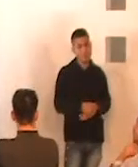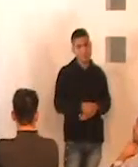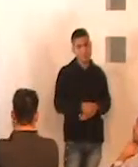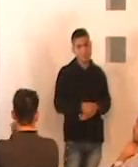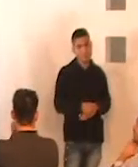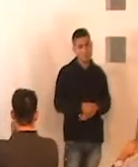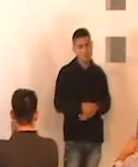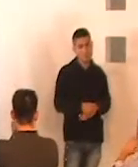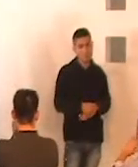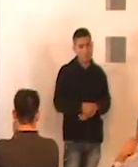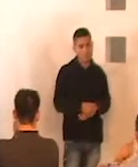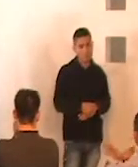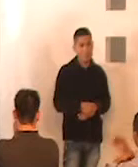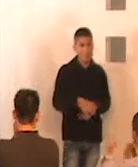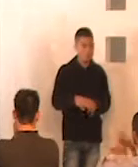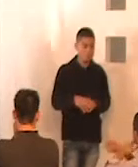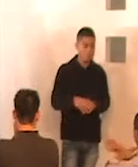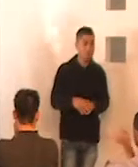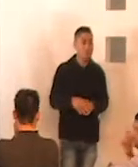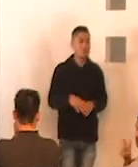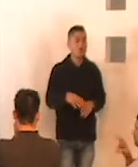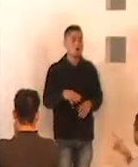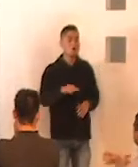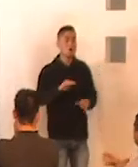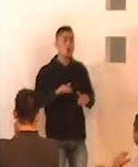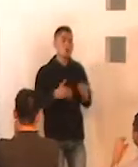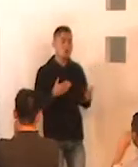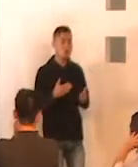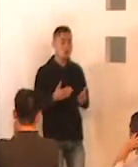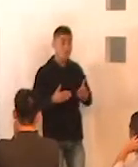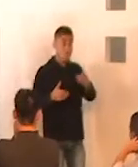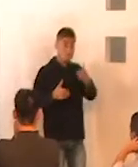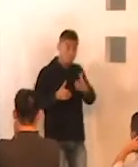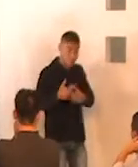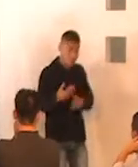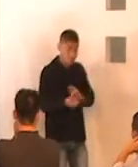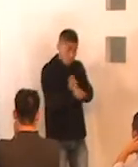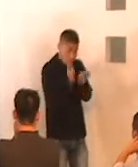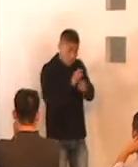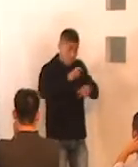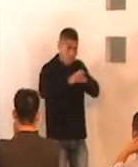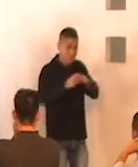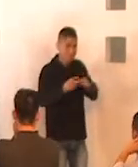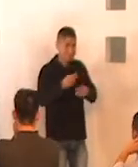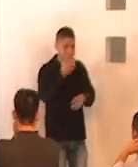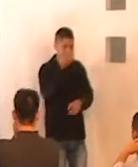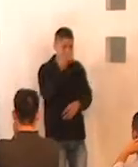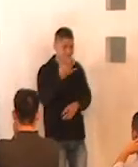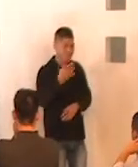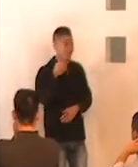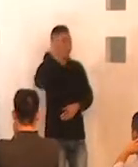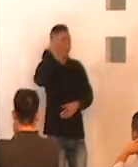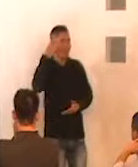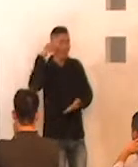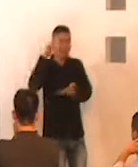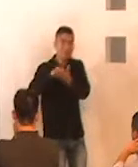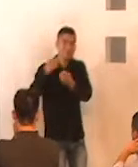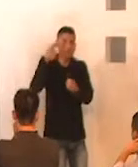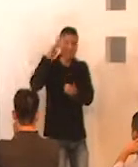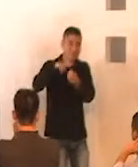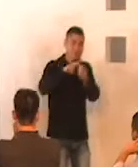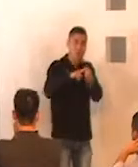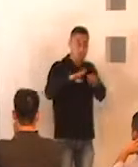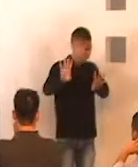y es cómo empezar a cambiar la actitud, ¿no es cierto? Que las resistencias, cómo empezar a vencer esas resistencias de las cuales también la